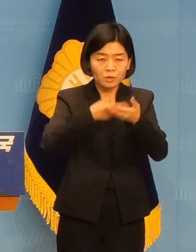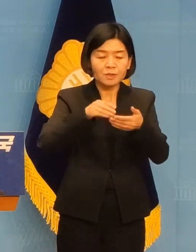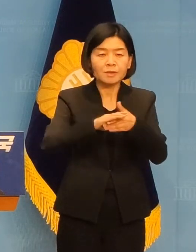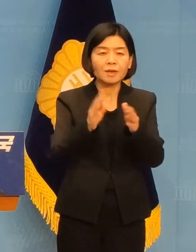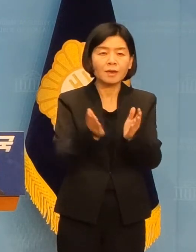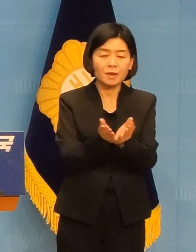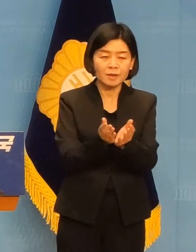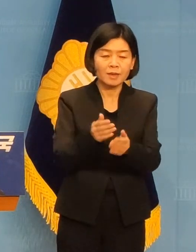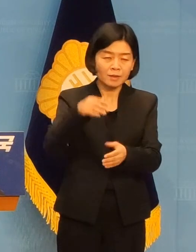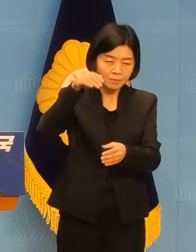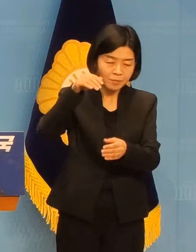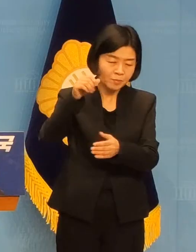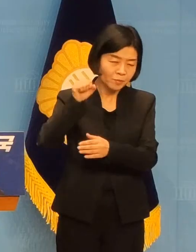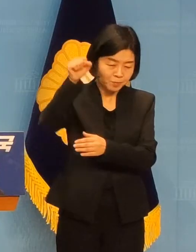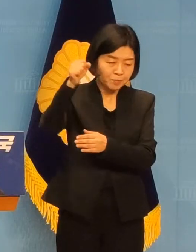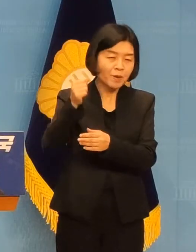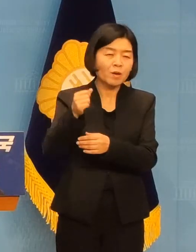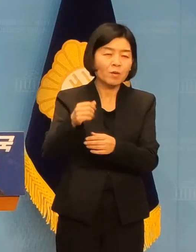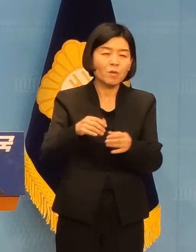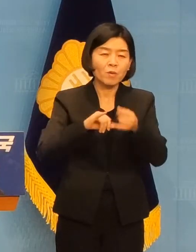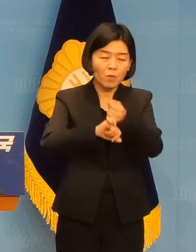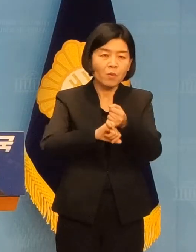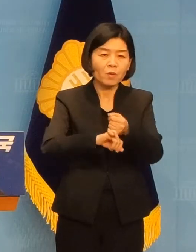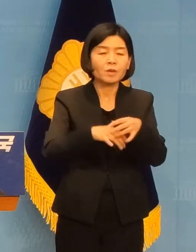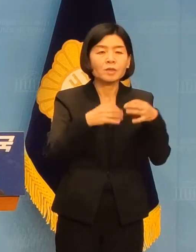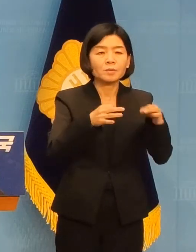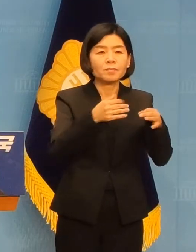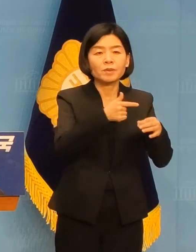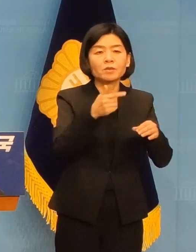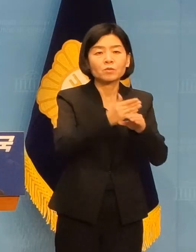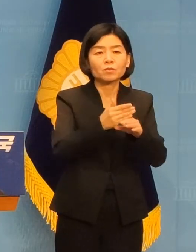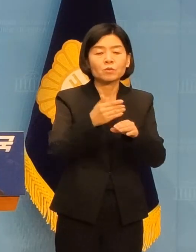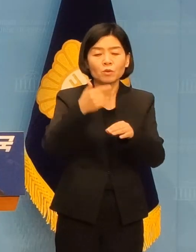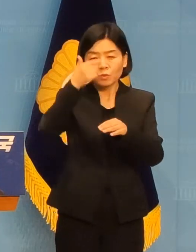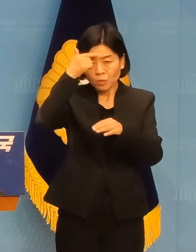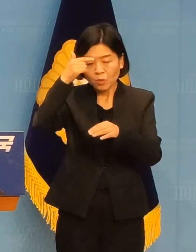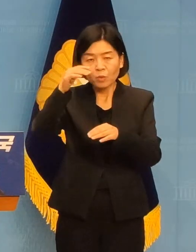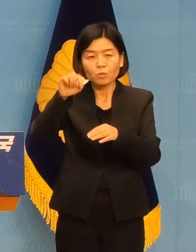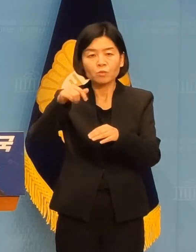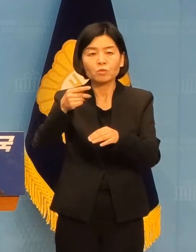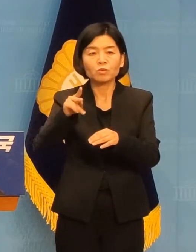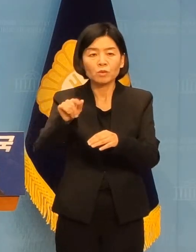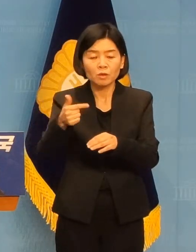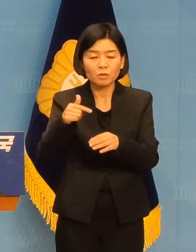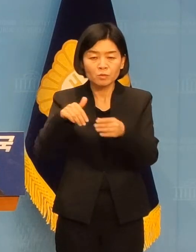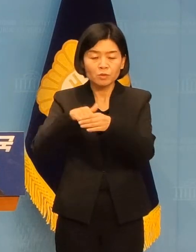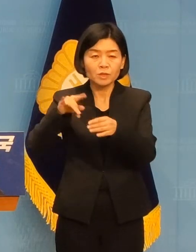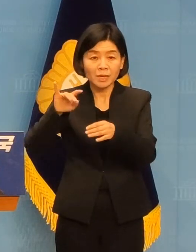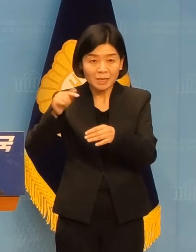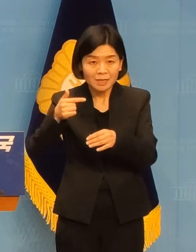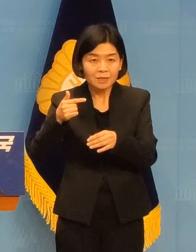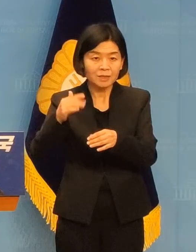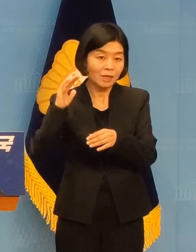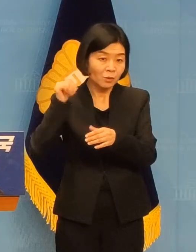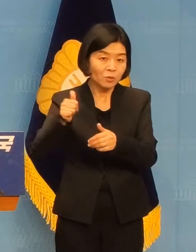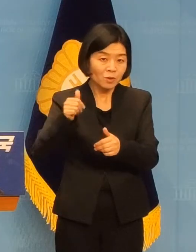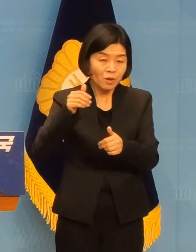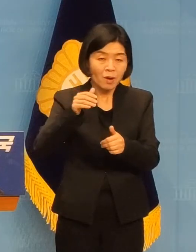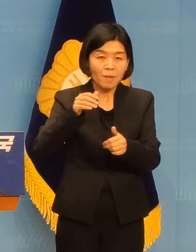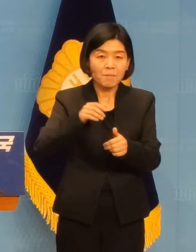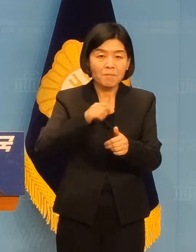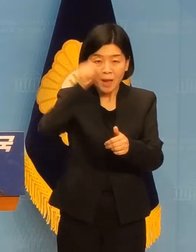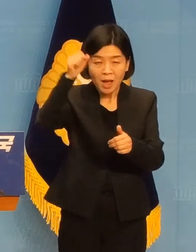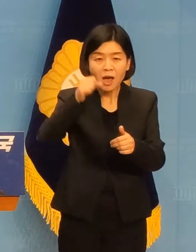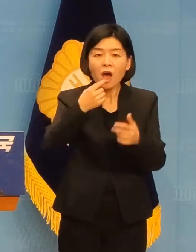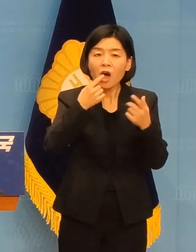김대중, 노무현, 문재인을 대통령으로 만들었던 경험과 헌신을 모두 조국의